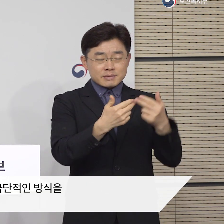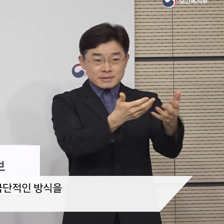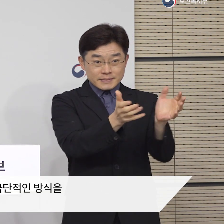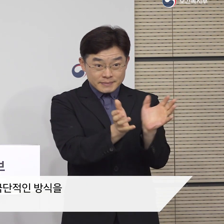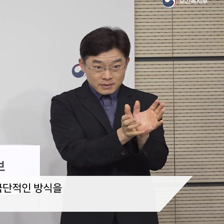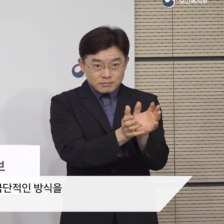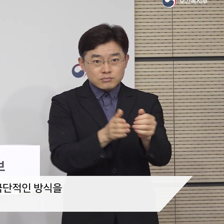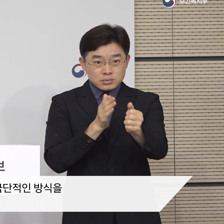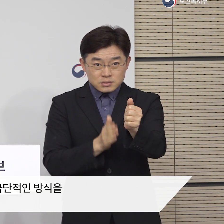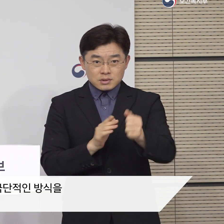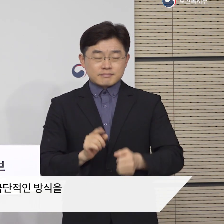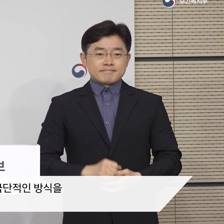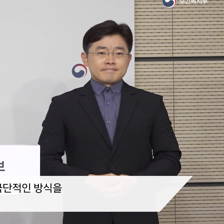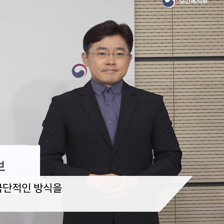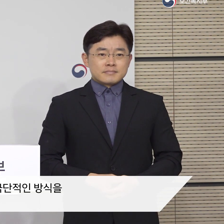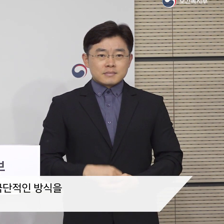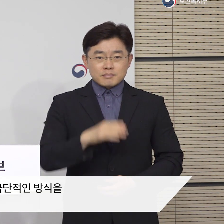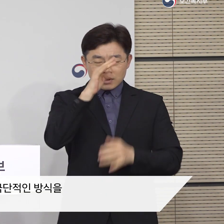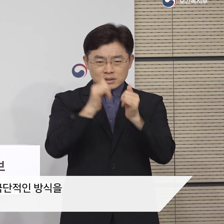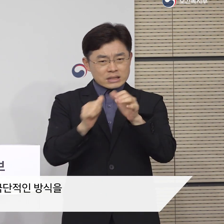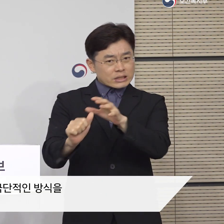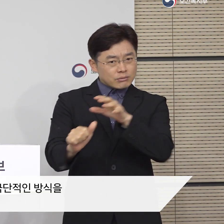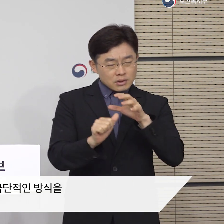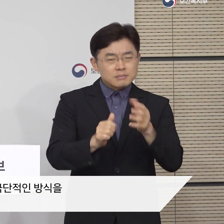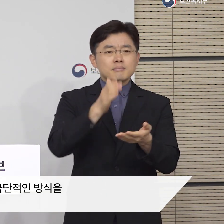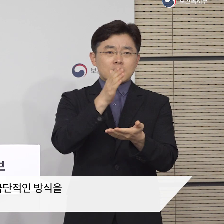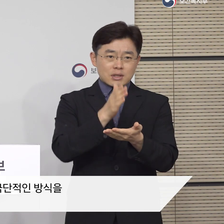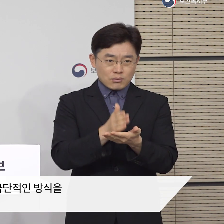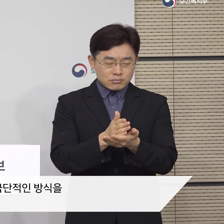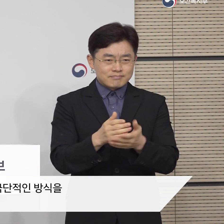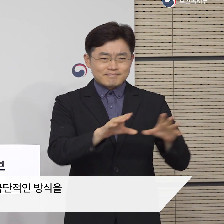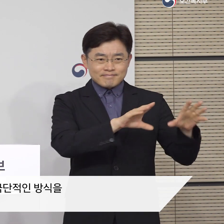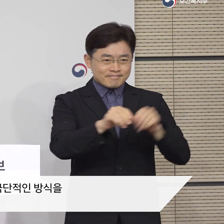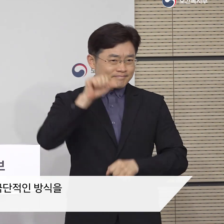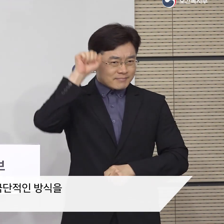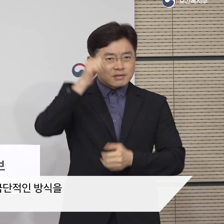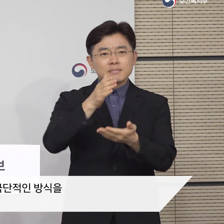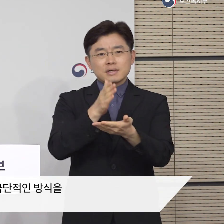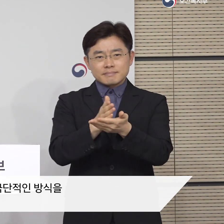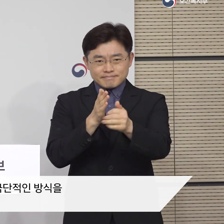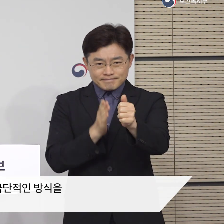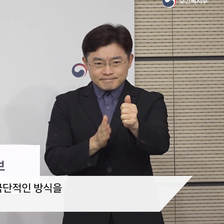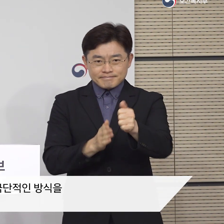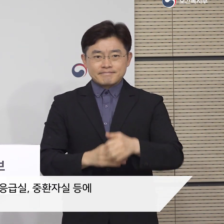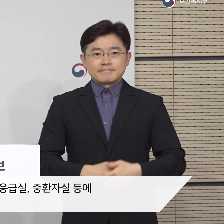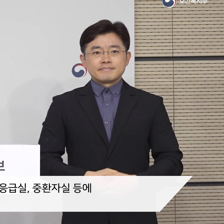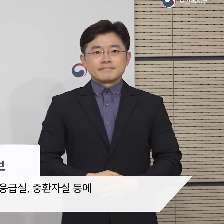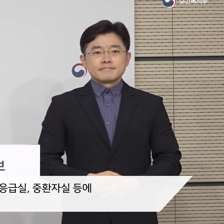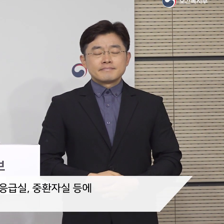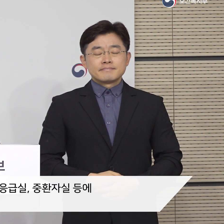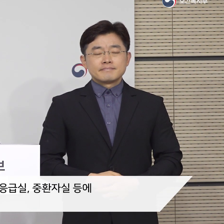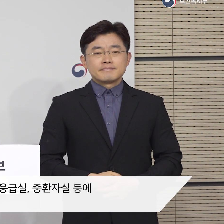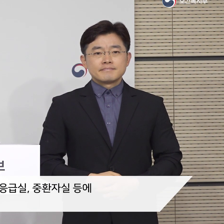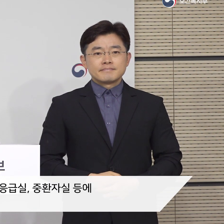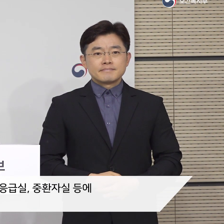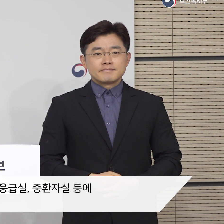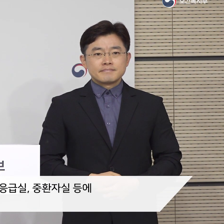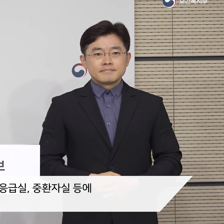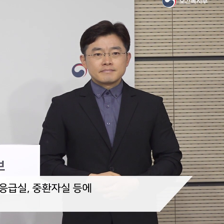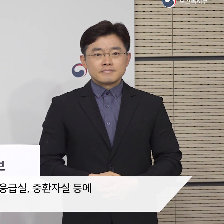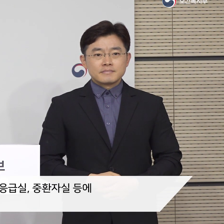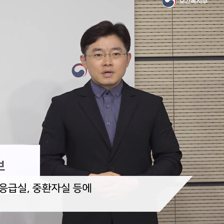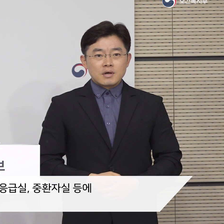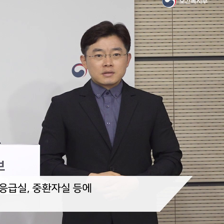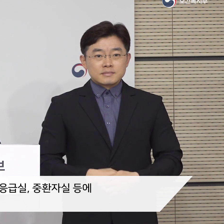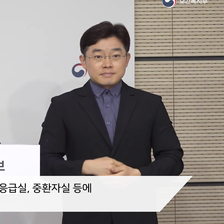희생을 담보로 한 극단적인 방식을 자제해 줄 것을 요청합니다. 특히 총각을